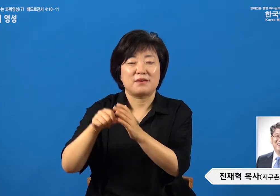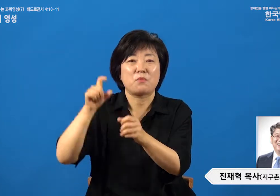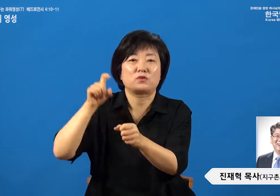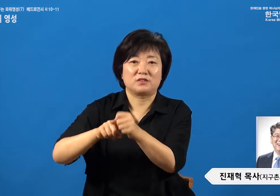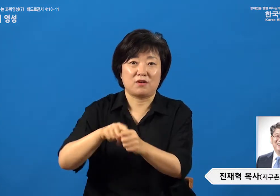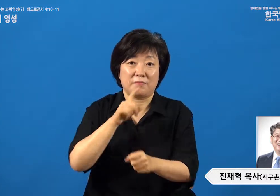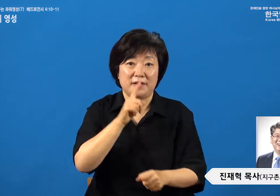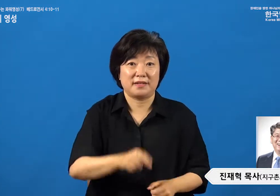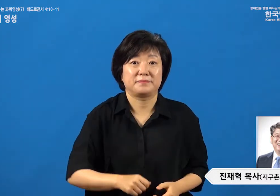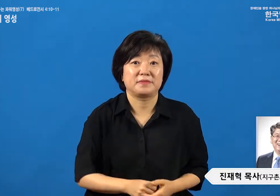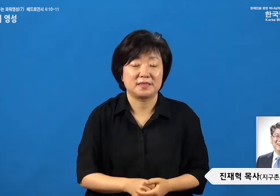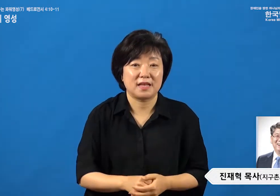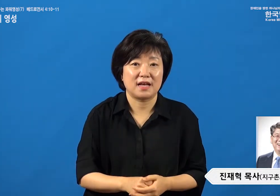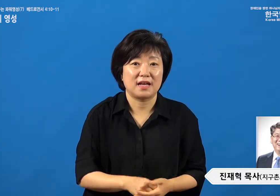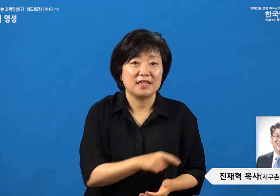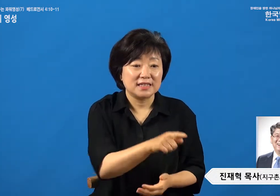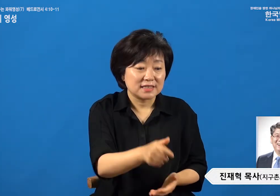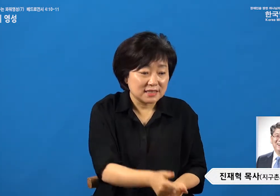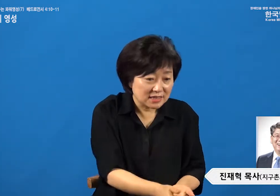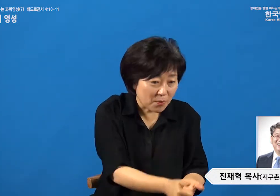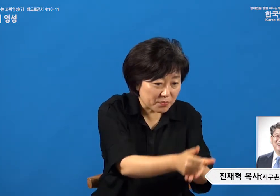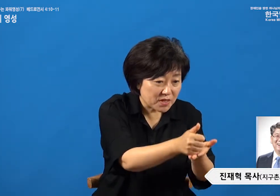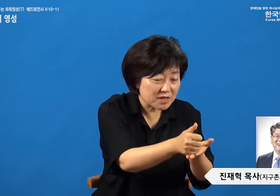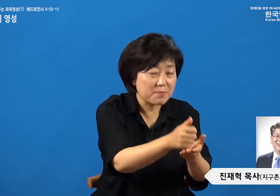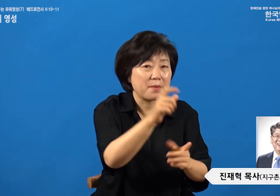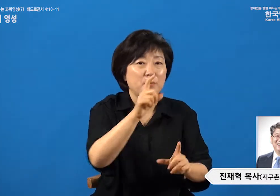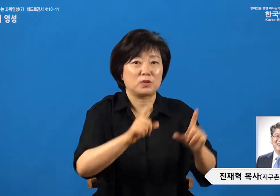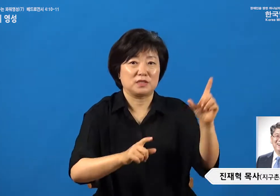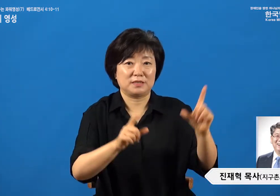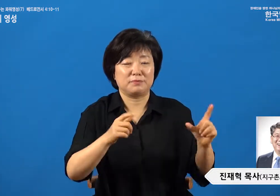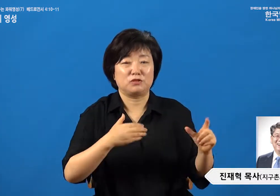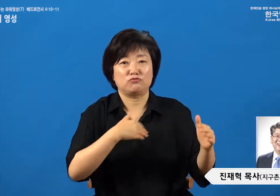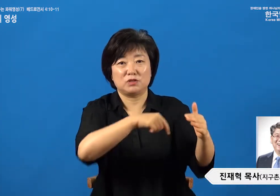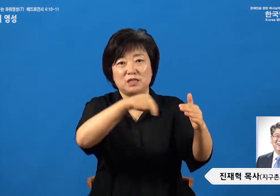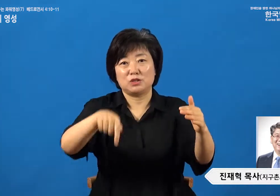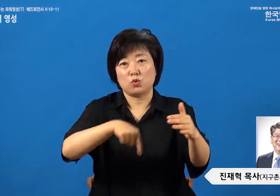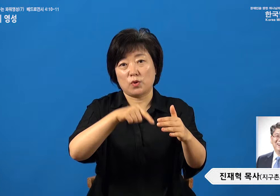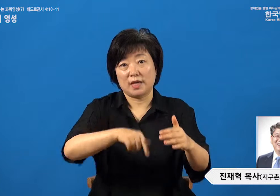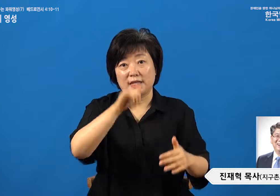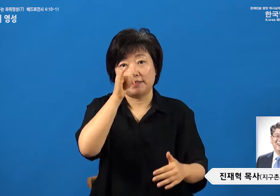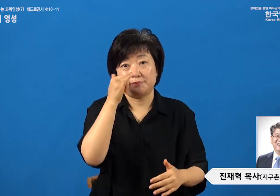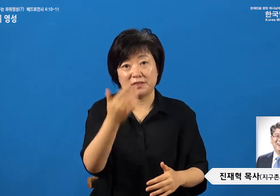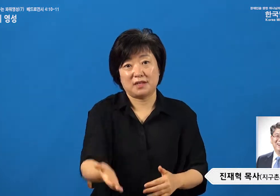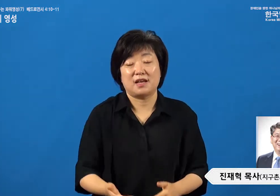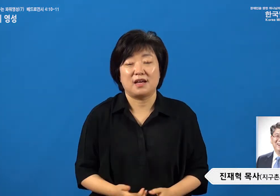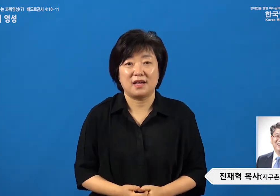말씀하십니다. 그 섬김의 모습이 우리 가운데 있는가?